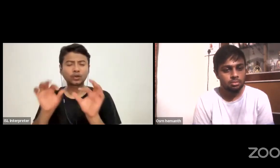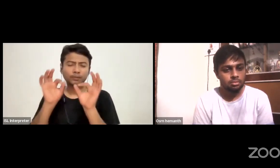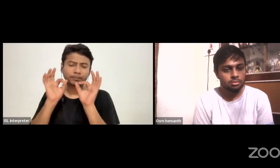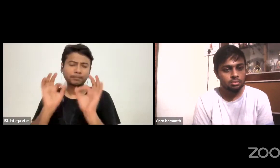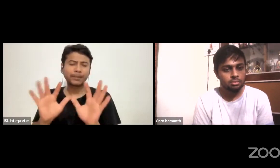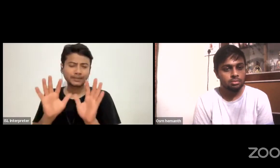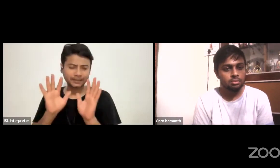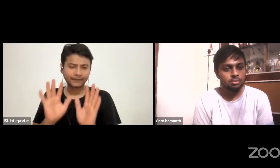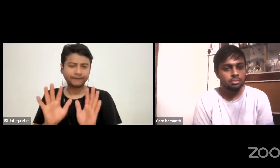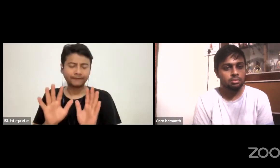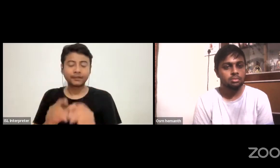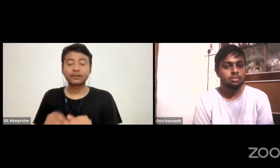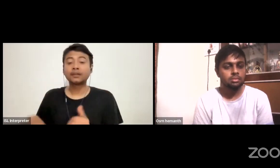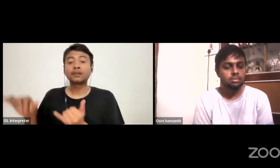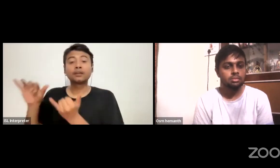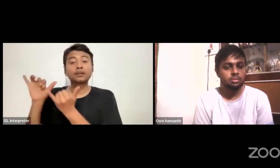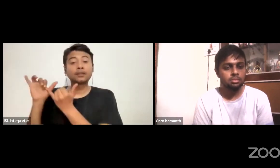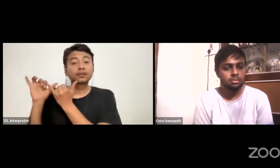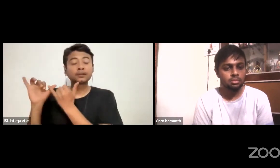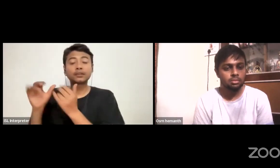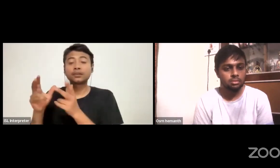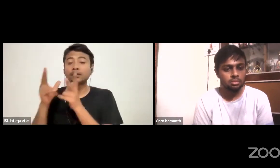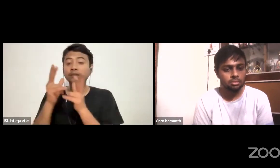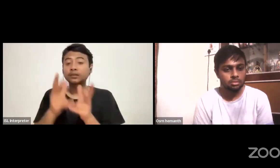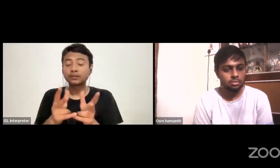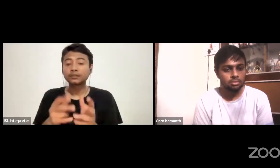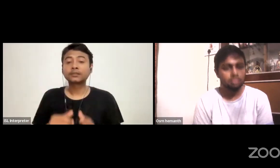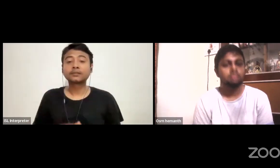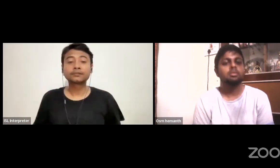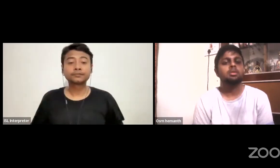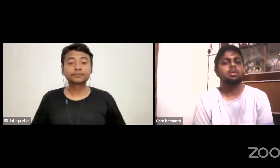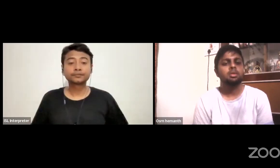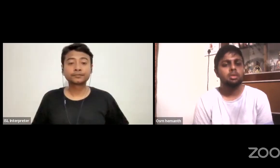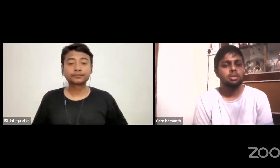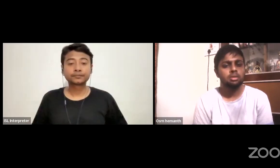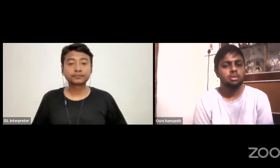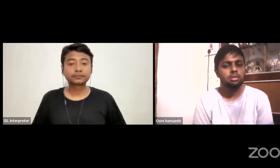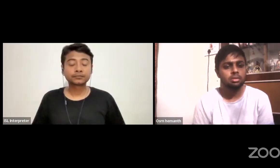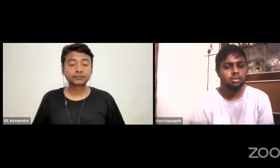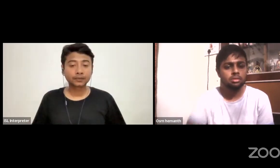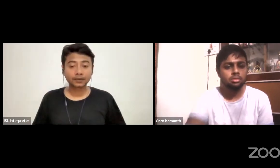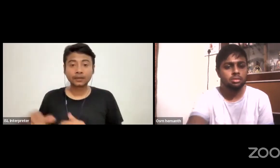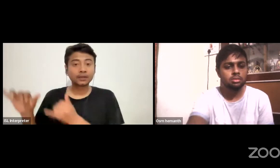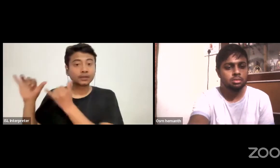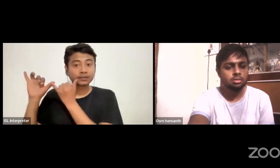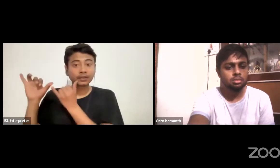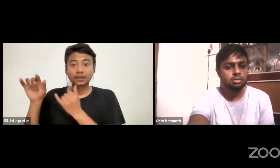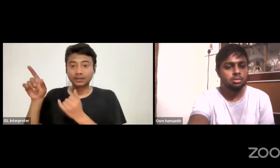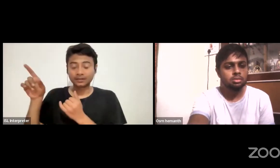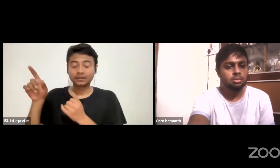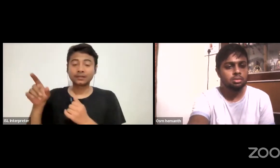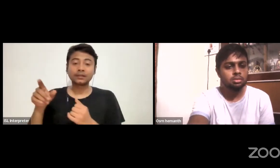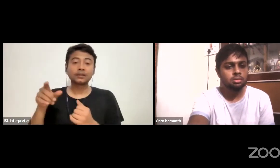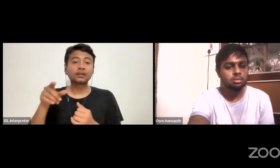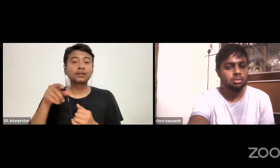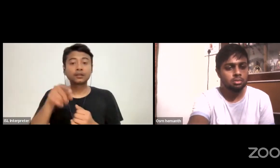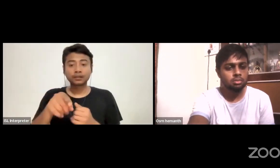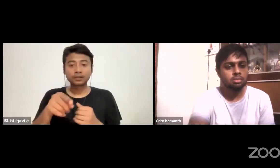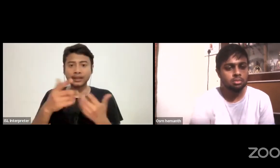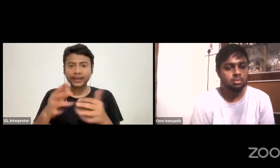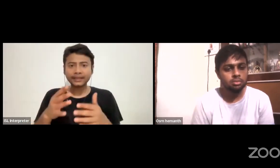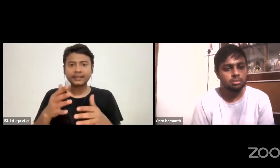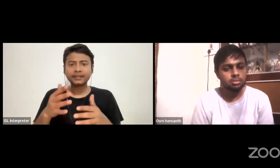भोक्ता राम यज्ञ तपसाम, सभी यज्ञ और तपस्याओं का जो भोक्ता हूं। भोक्ता मतलब समझते हैं,